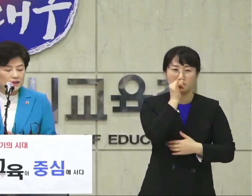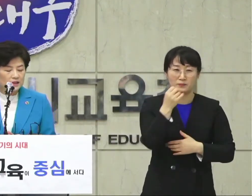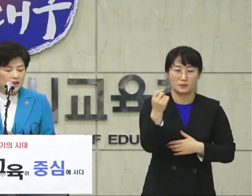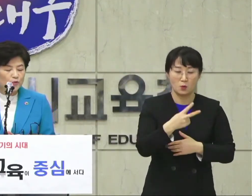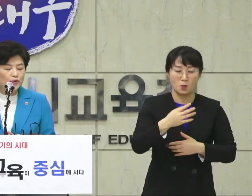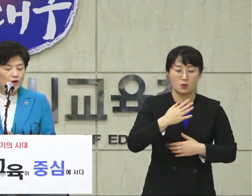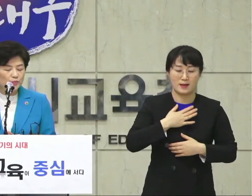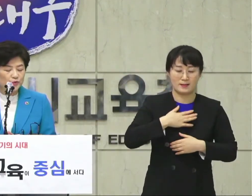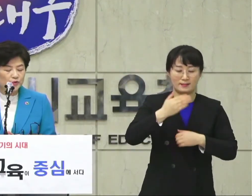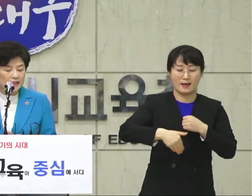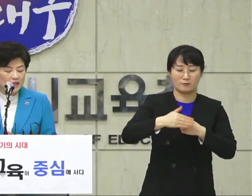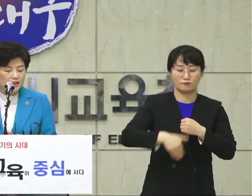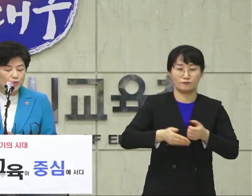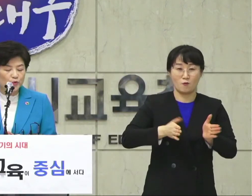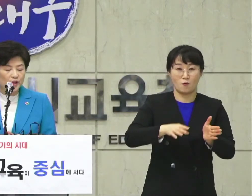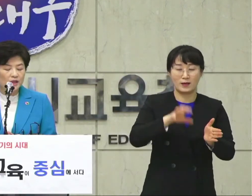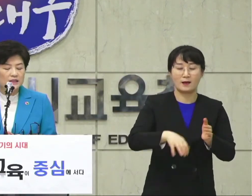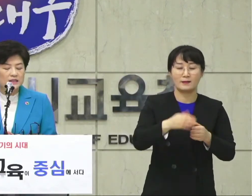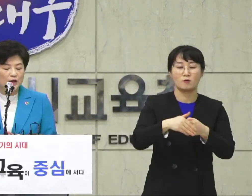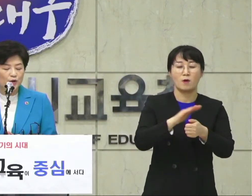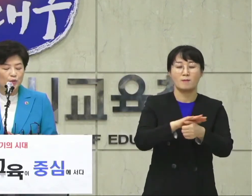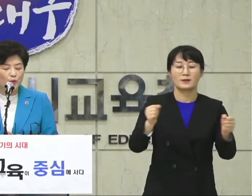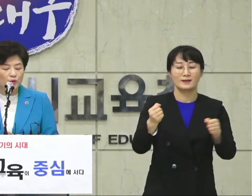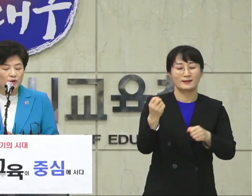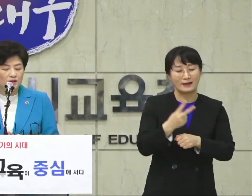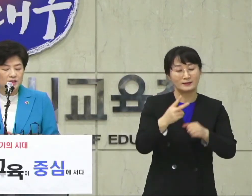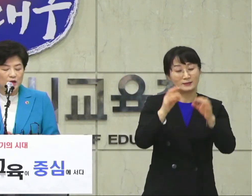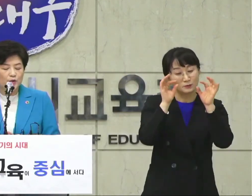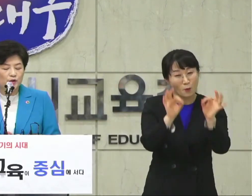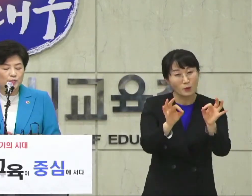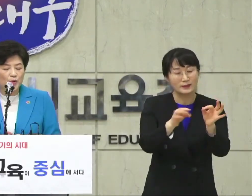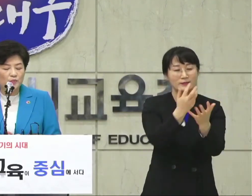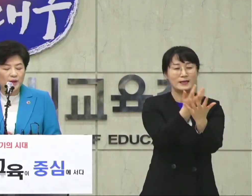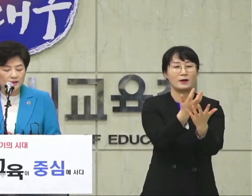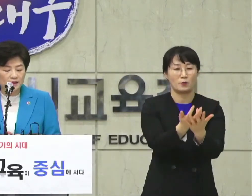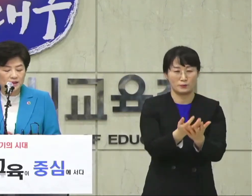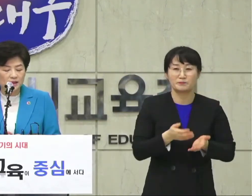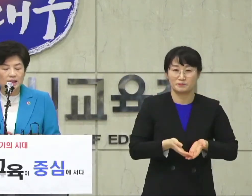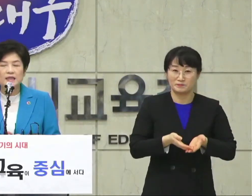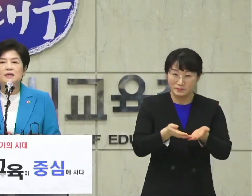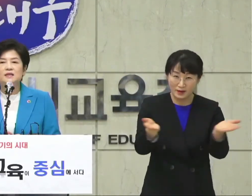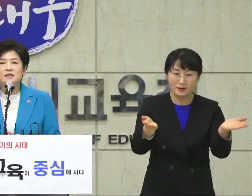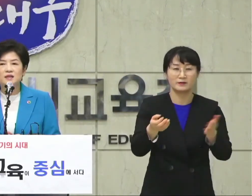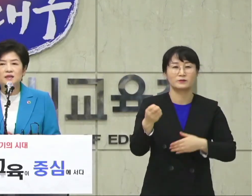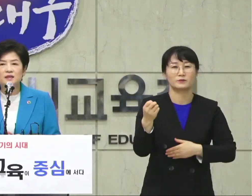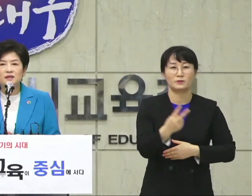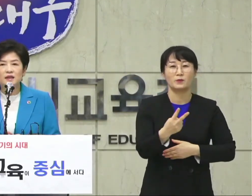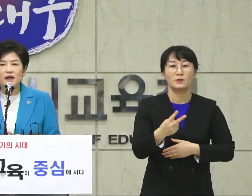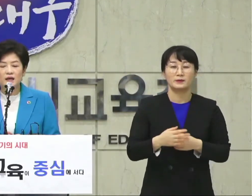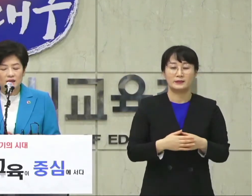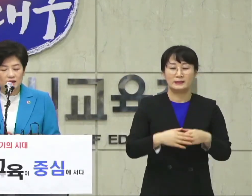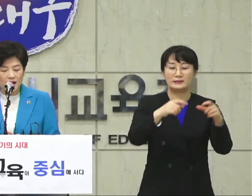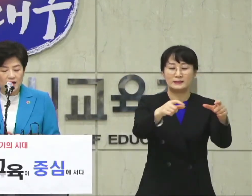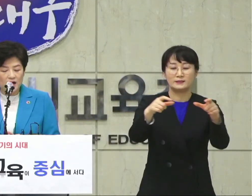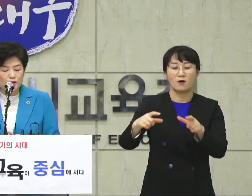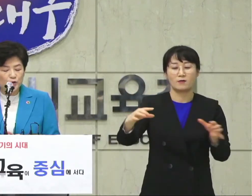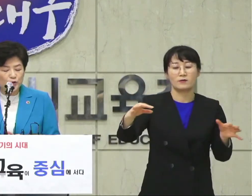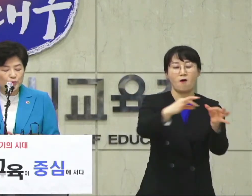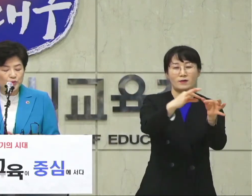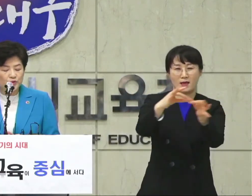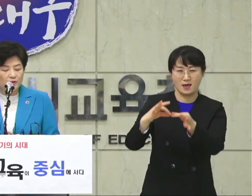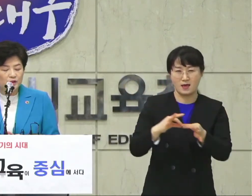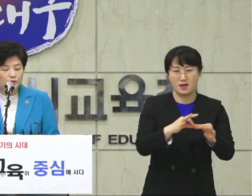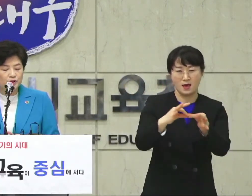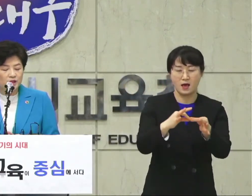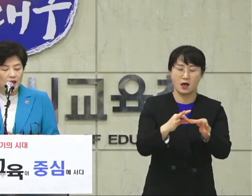내고장 대구 경북 다시 보기 자료를 보급하는 등 지역 연계